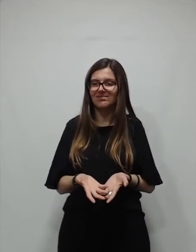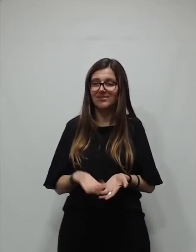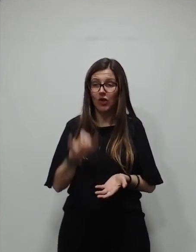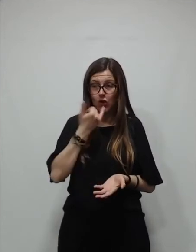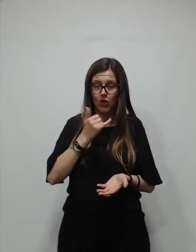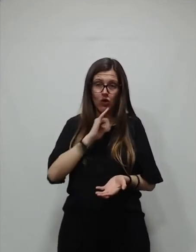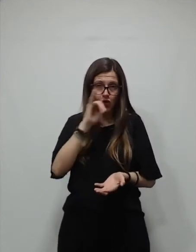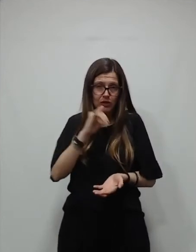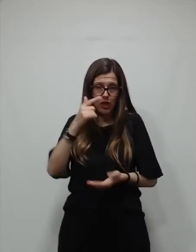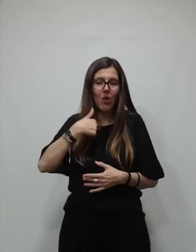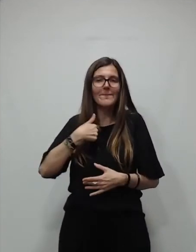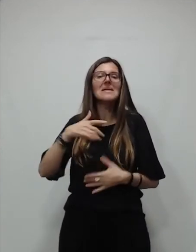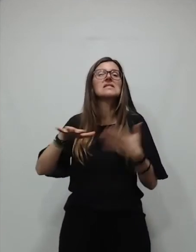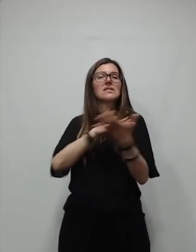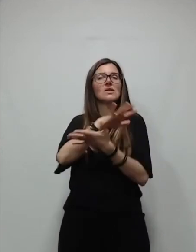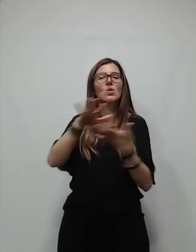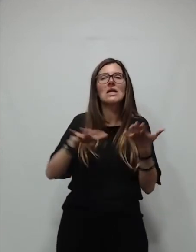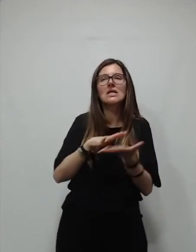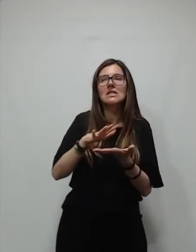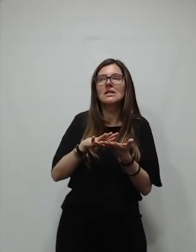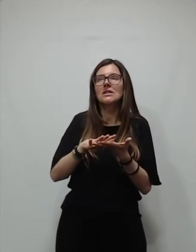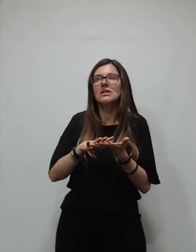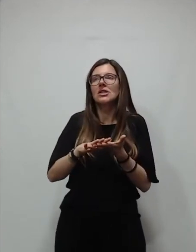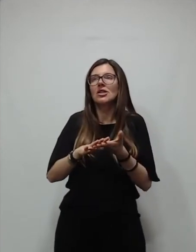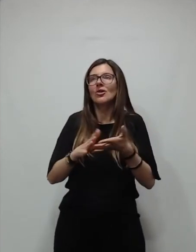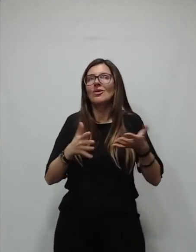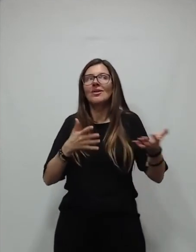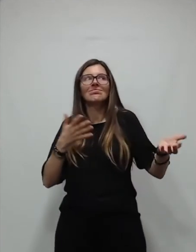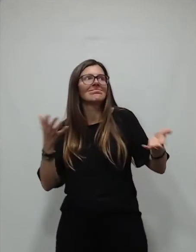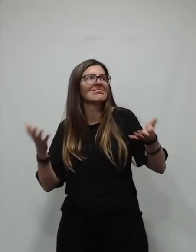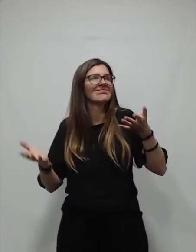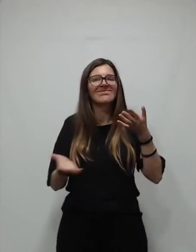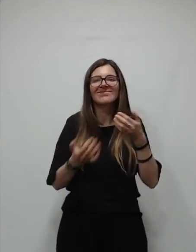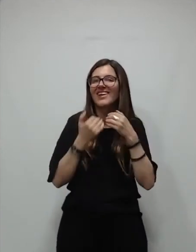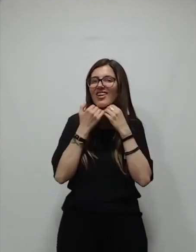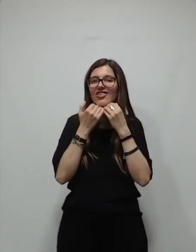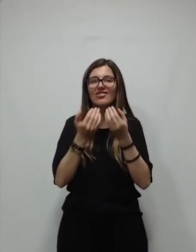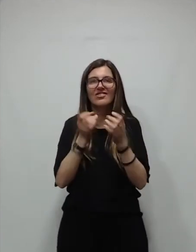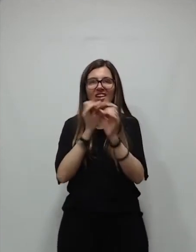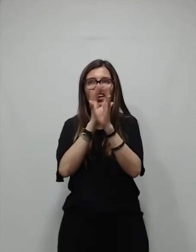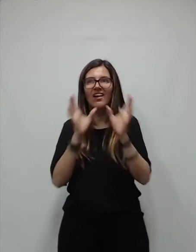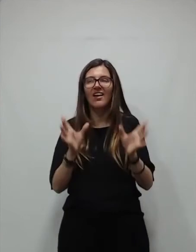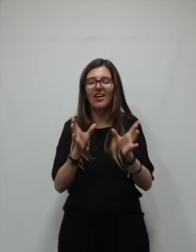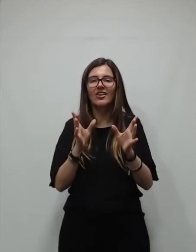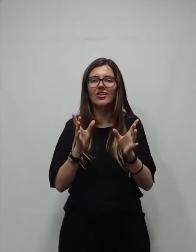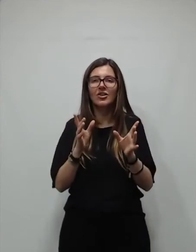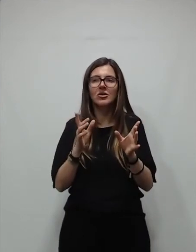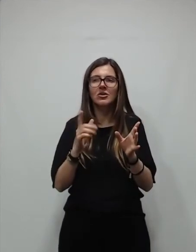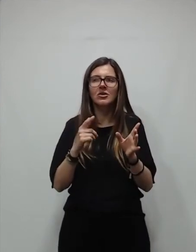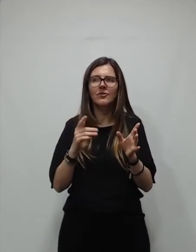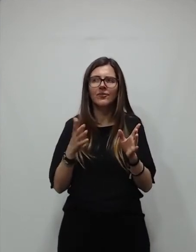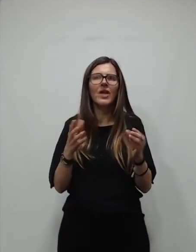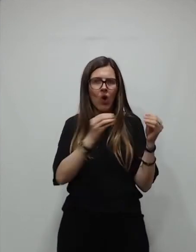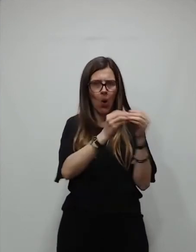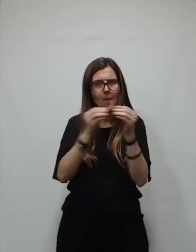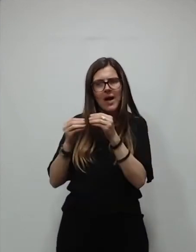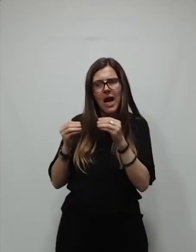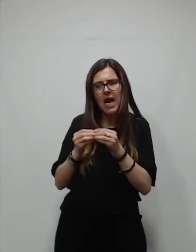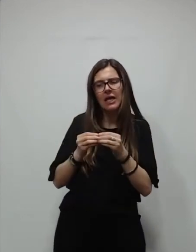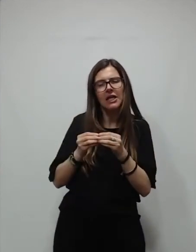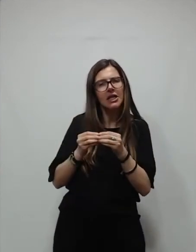mí, me siento en un limbo. Pero bueno, tengo compañeros en la radio que cobran su pensión por